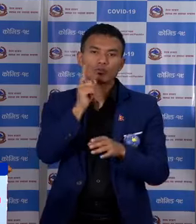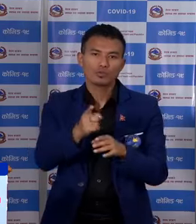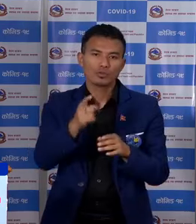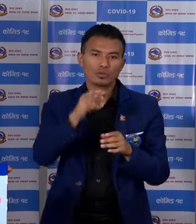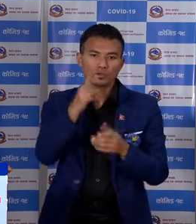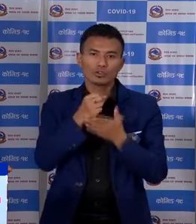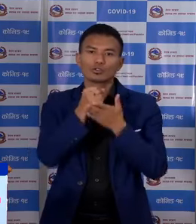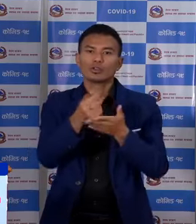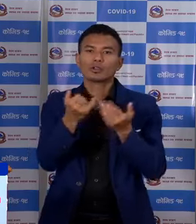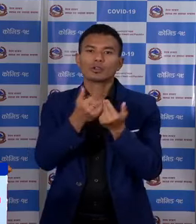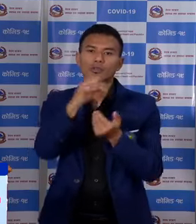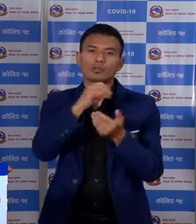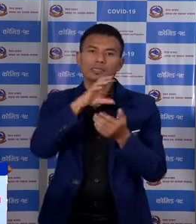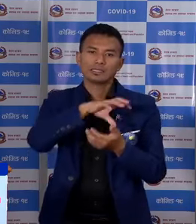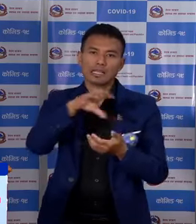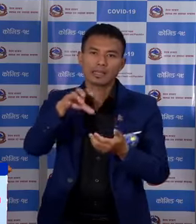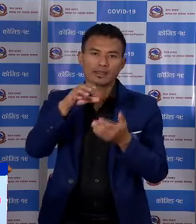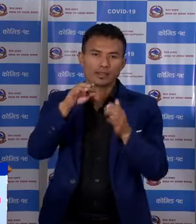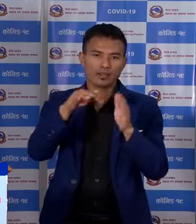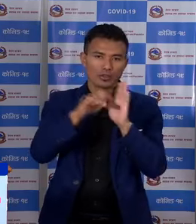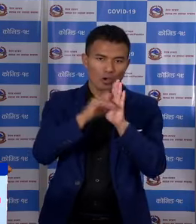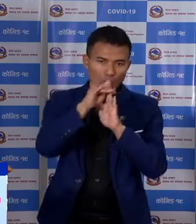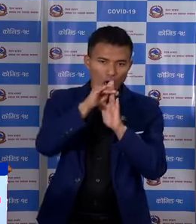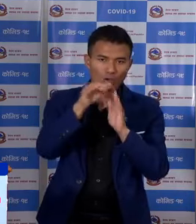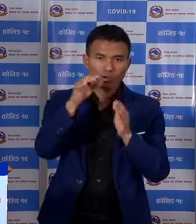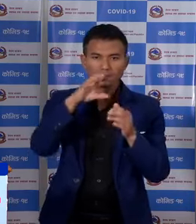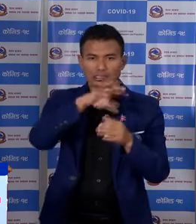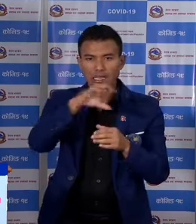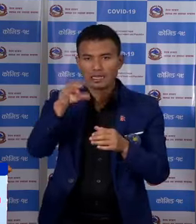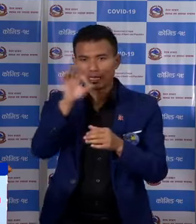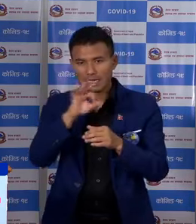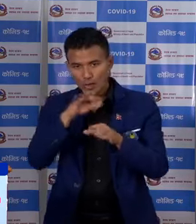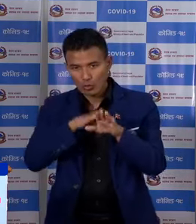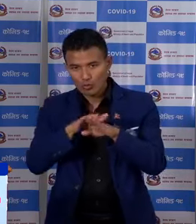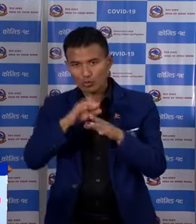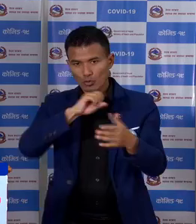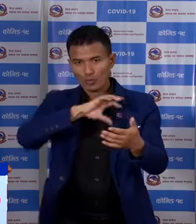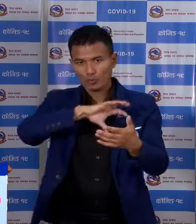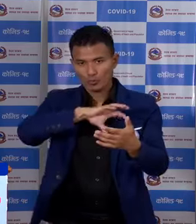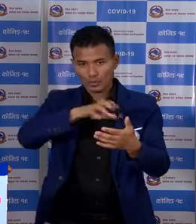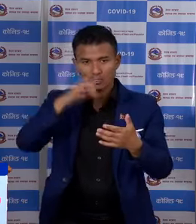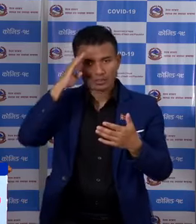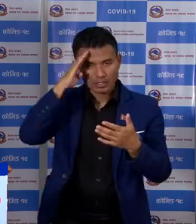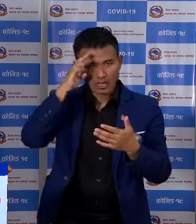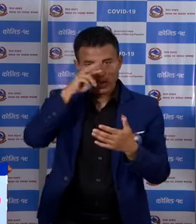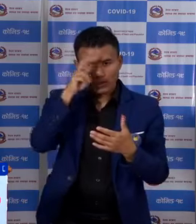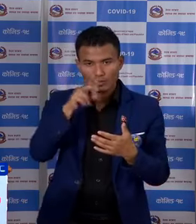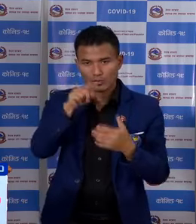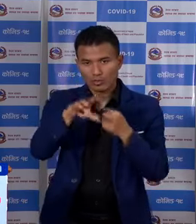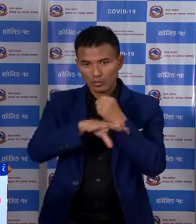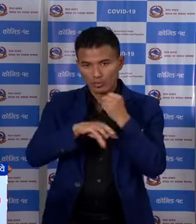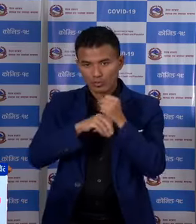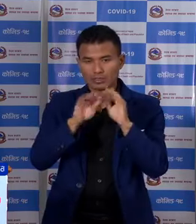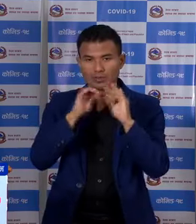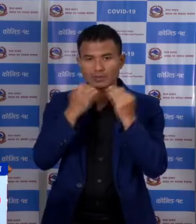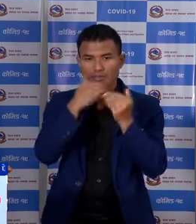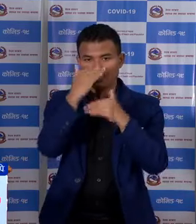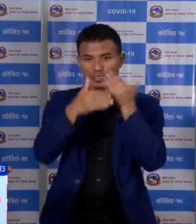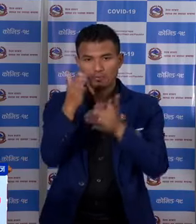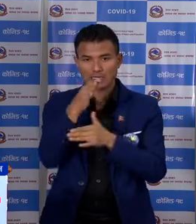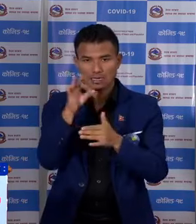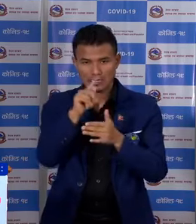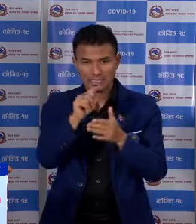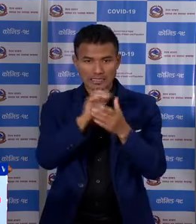रो सगावने सबय स्थाने तह इस्थाने निकाय हरू रो प्रदेशिक प्रदेश सरकार रो त्या अंतरगत का सामाजिक विकास